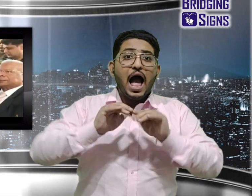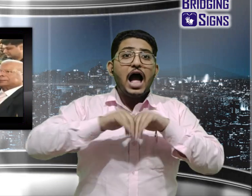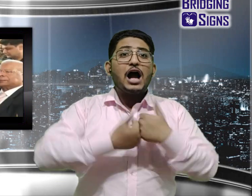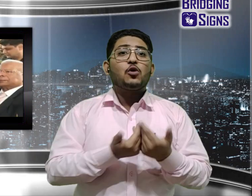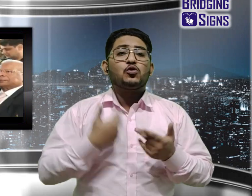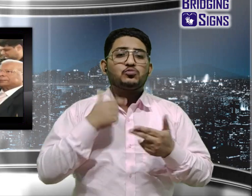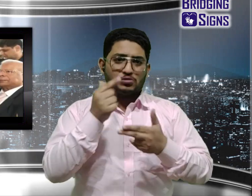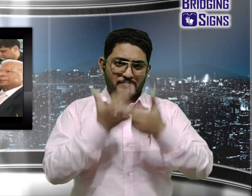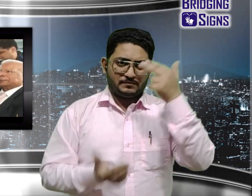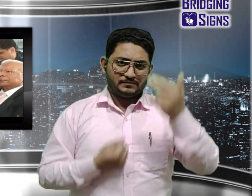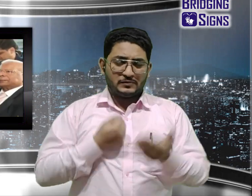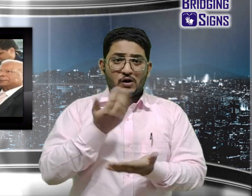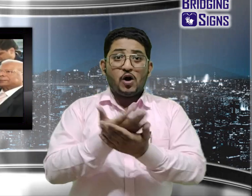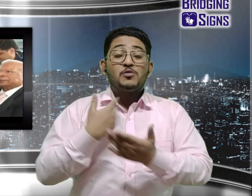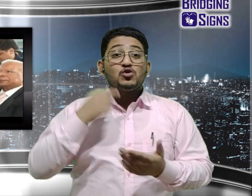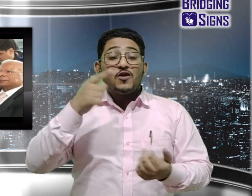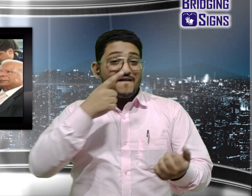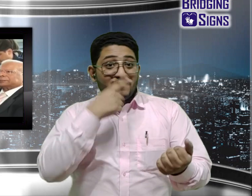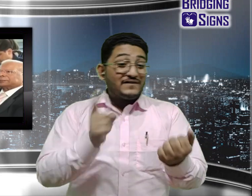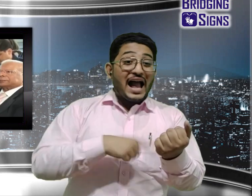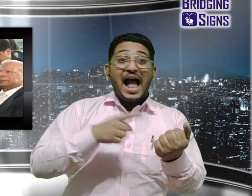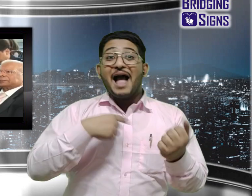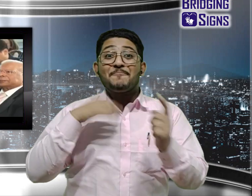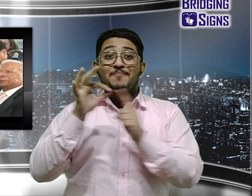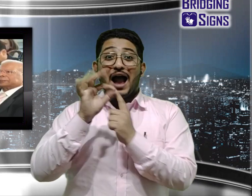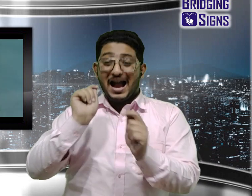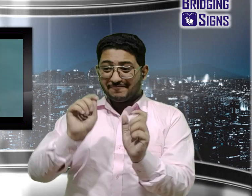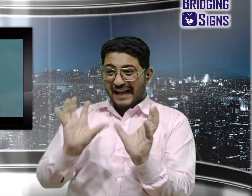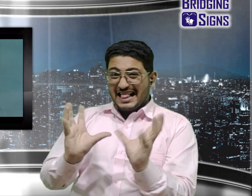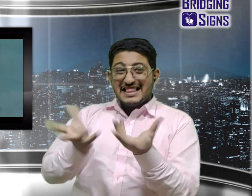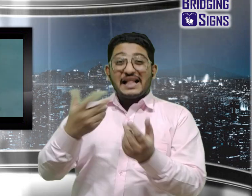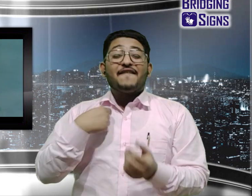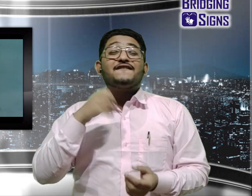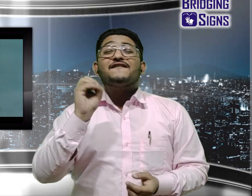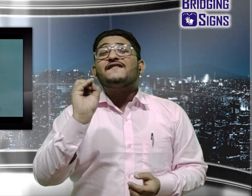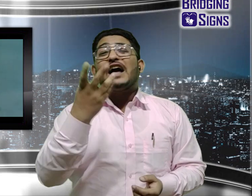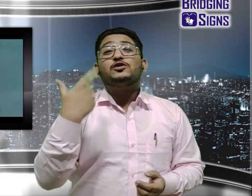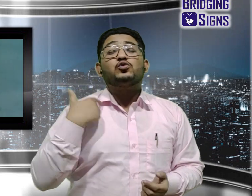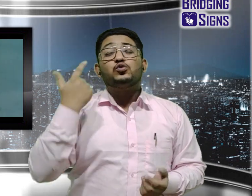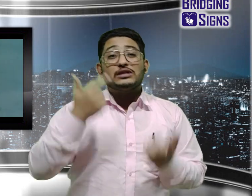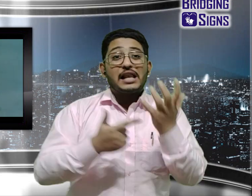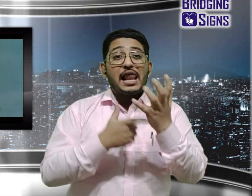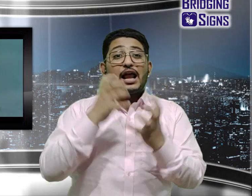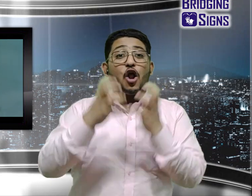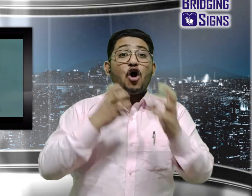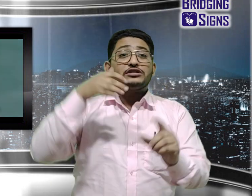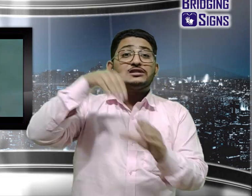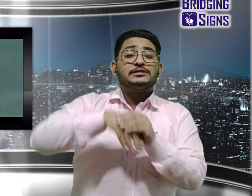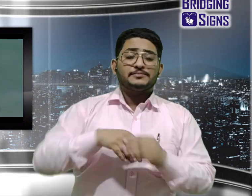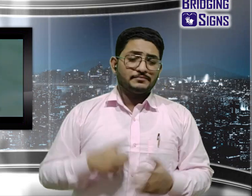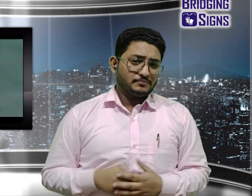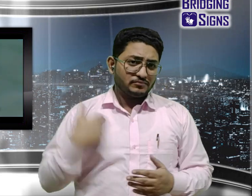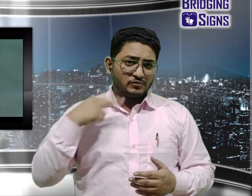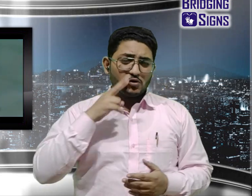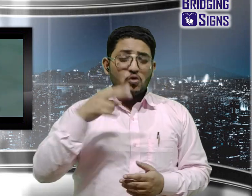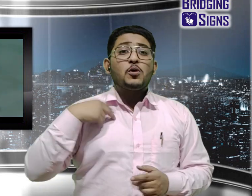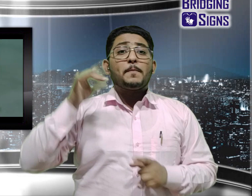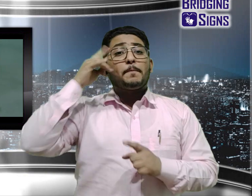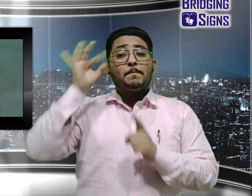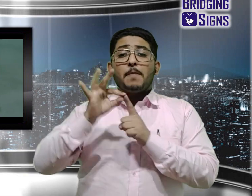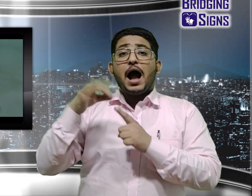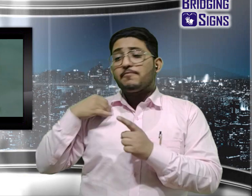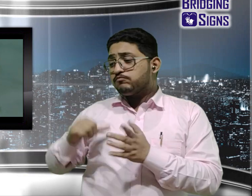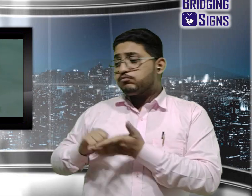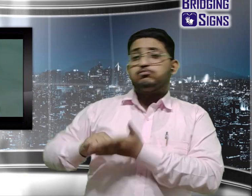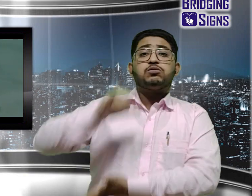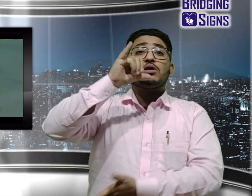ऑल्सो क्यों मैं इतनी एक्साइटेड हूँ इस वक्त पाकिस्तान में जो अपॉर्चुनिटी है टेक्नोलॉजी की तरफ से। देखिए, मुझे पाकिस्तान छोड़े हुए 20